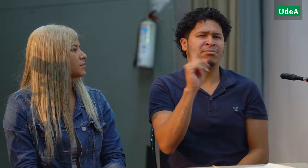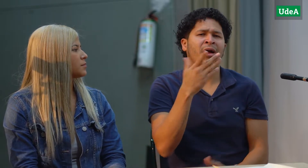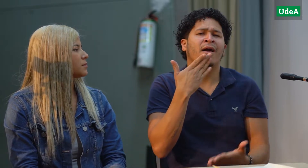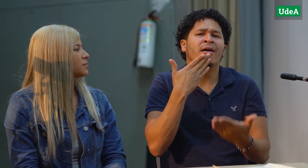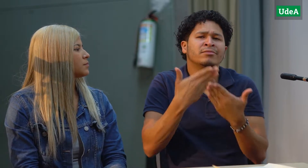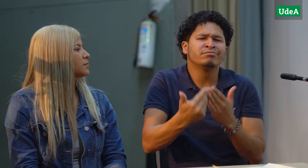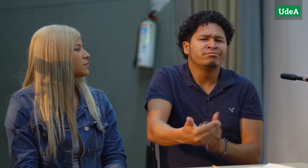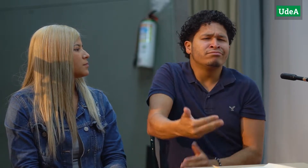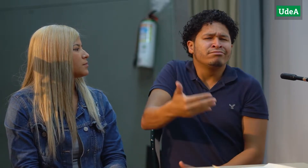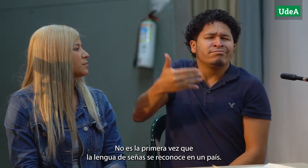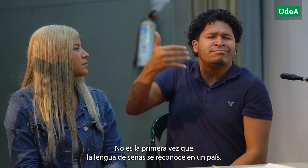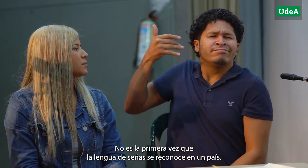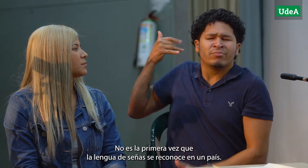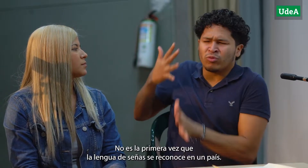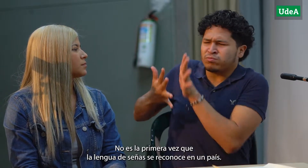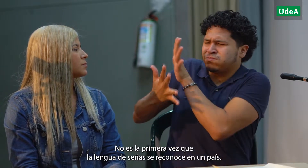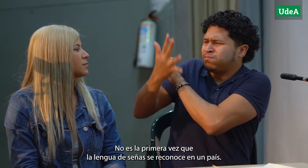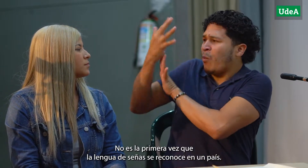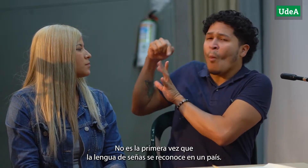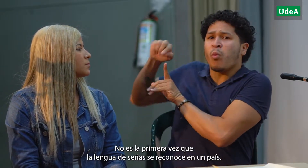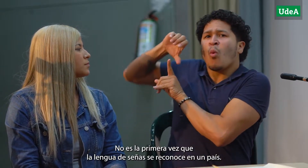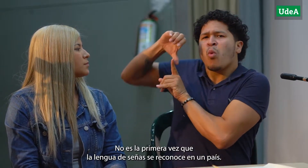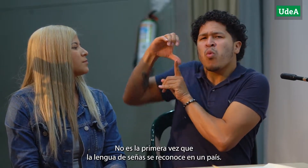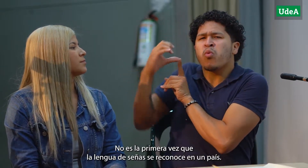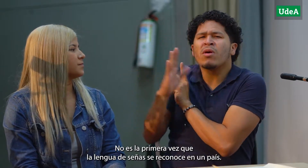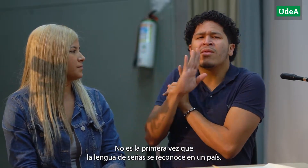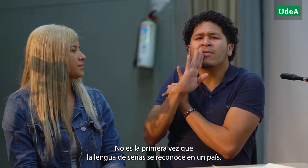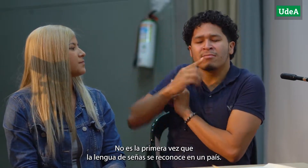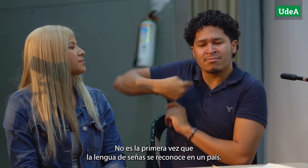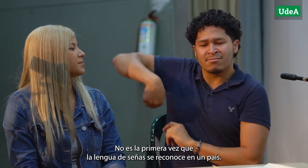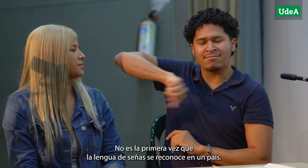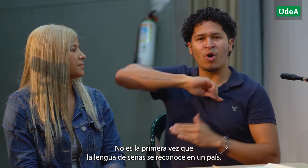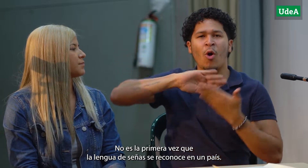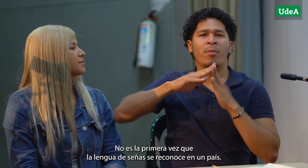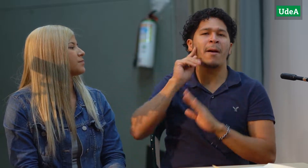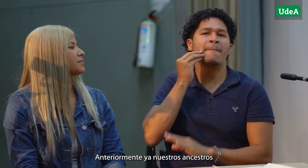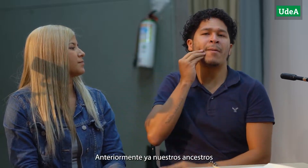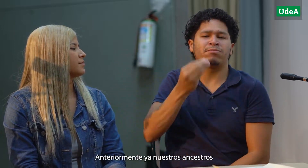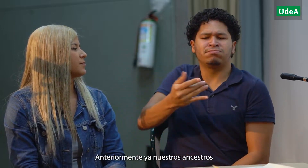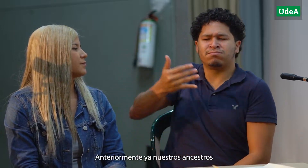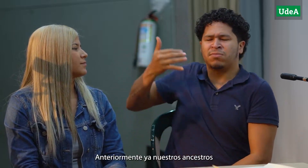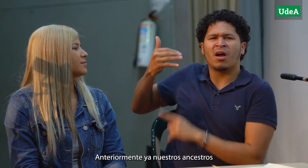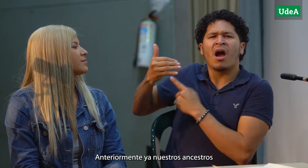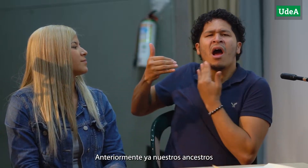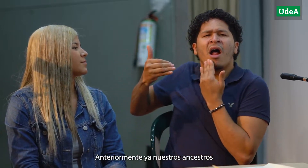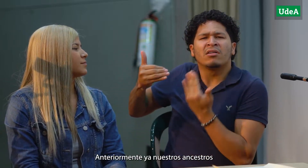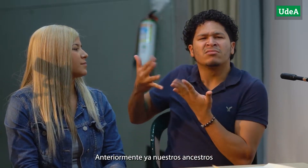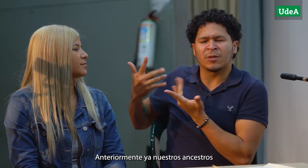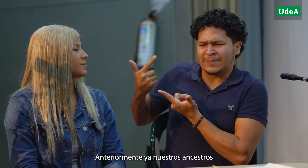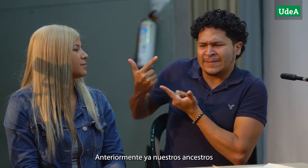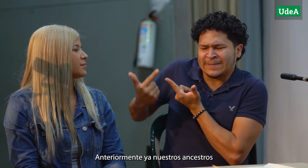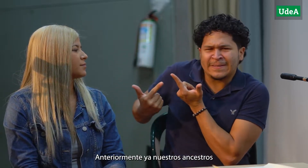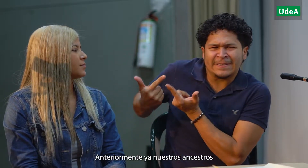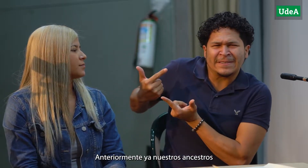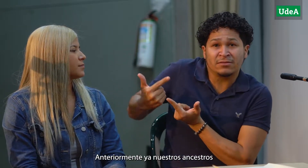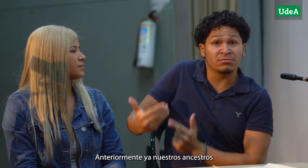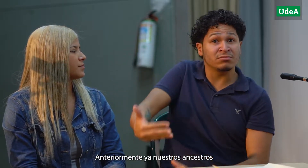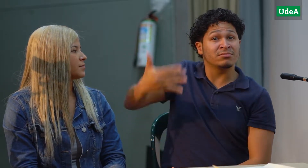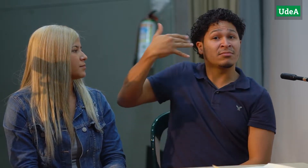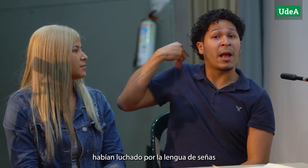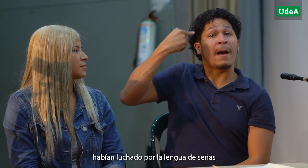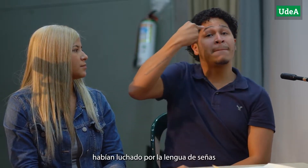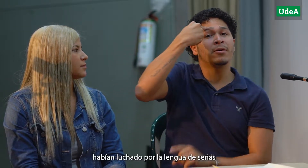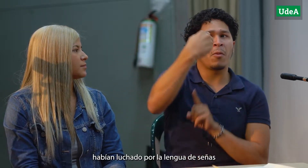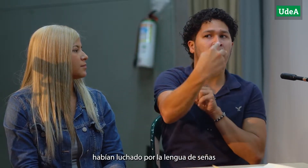sordas. No es la primera vez que la lengua de señas se reconoce en un país. Anteriormente ya nuestros